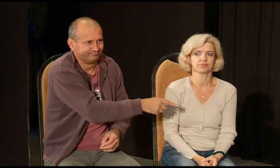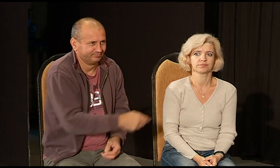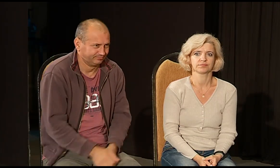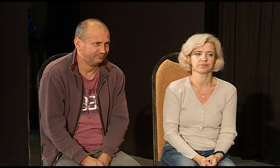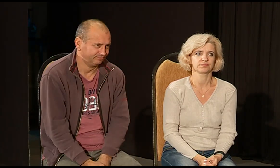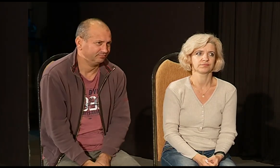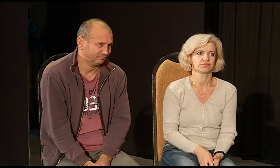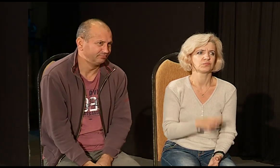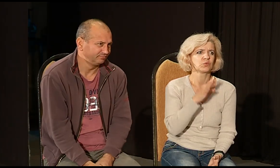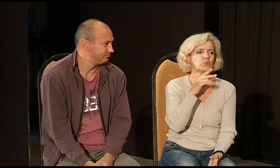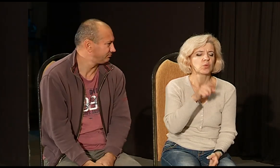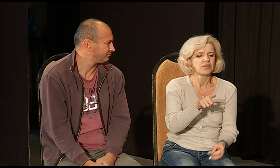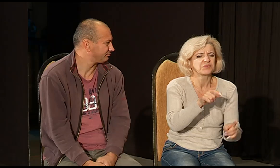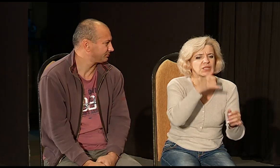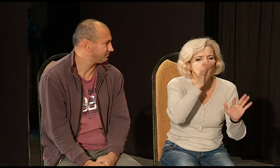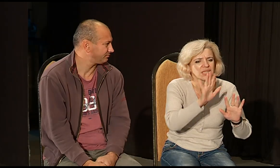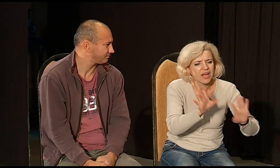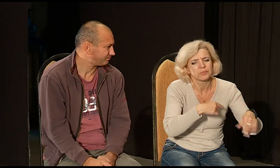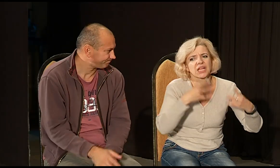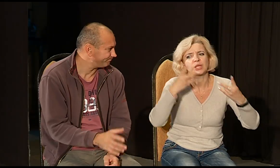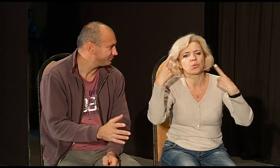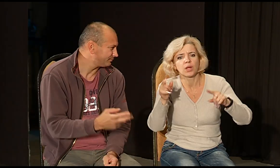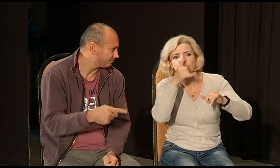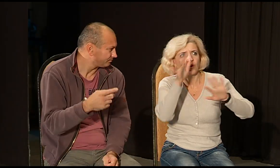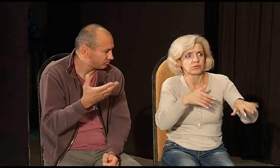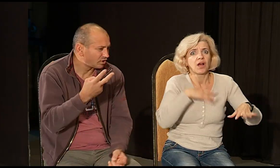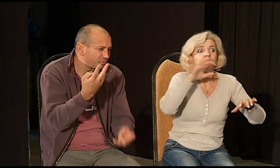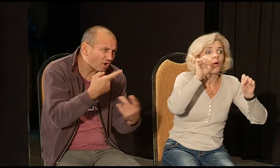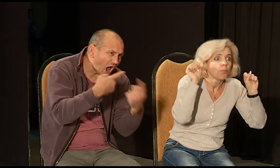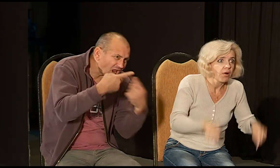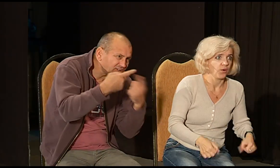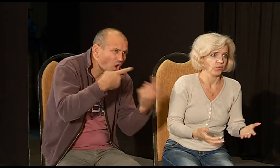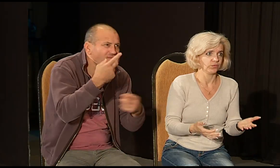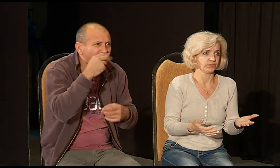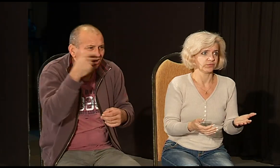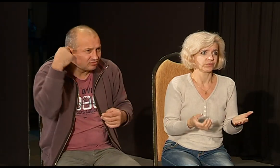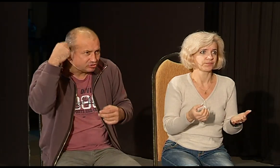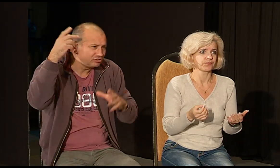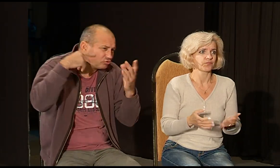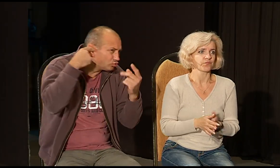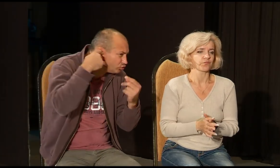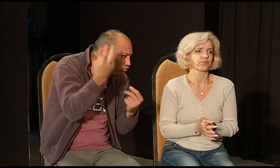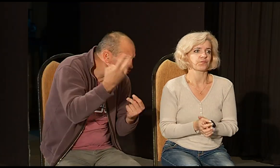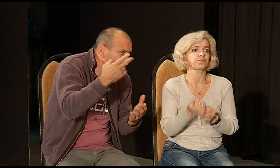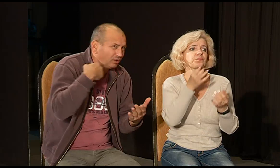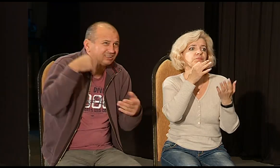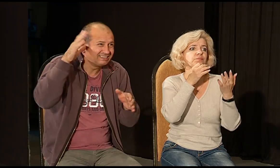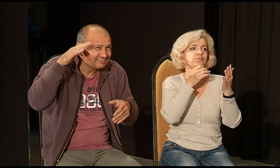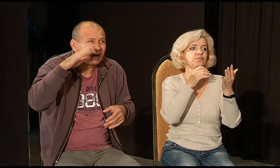este adevăr sau nu, că să le fie greu la comunicare, că să le fie greu la lucru, că n-a să facă lucru calitativ, au